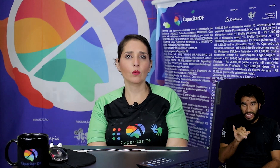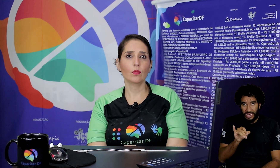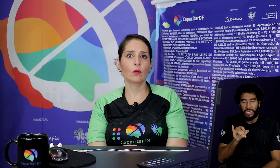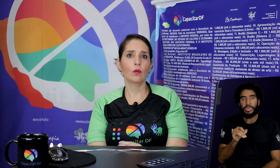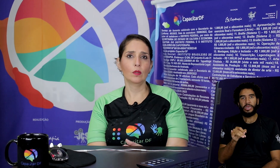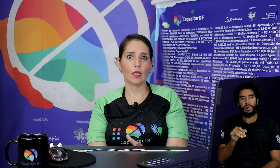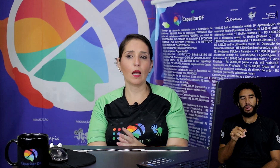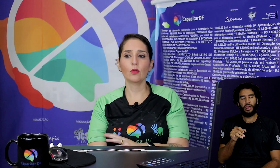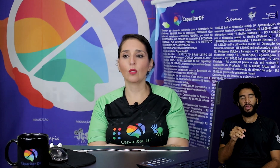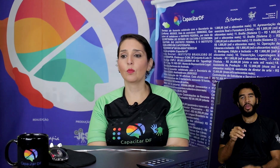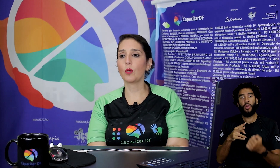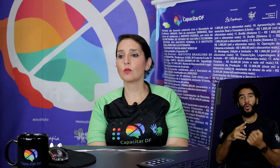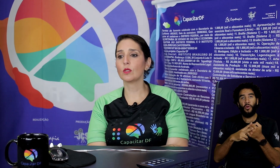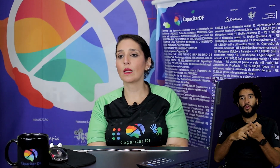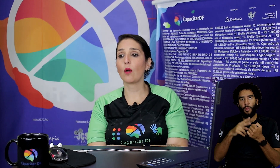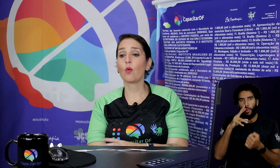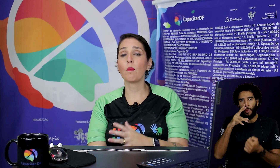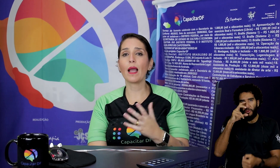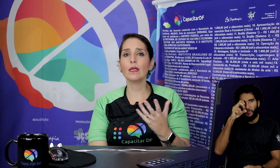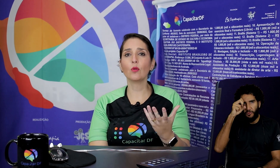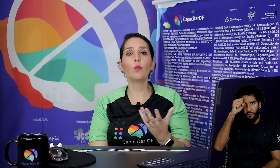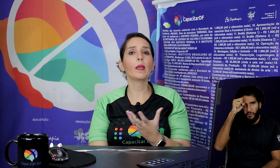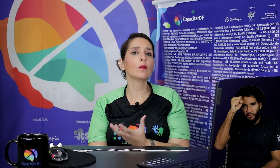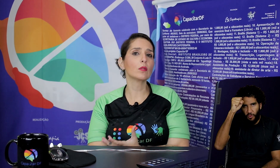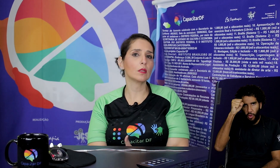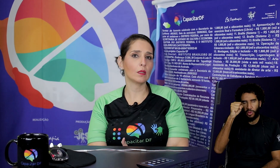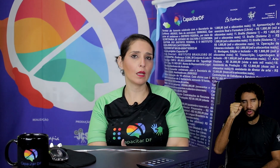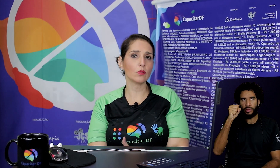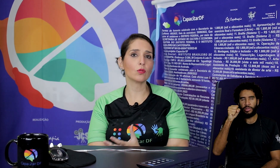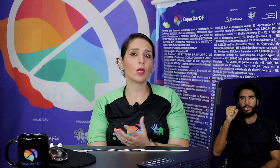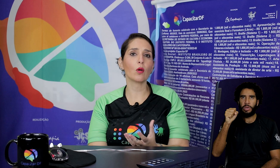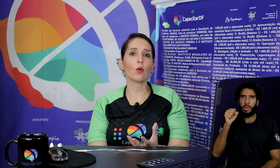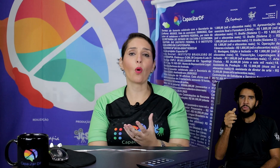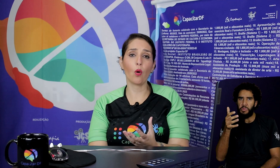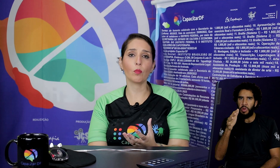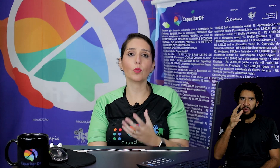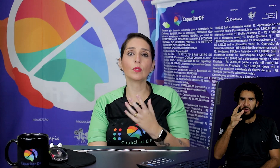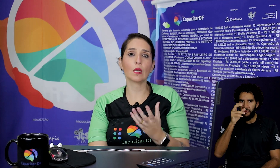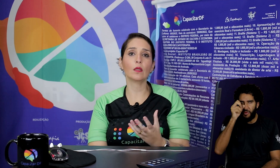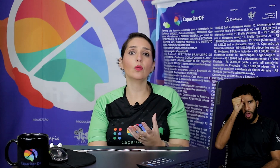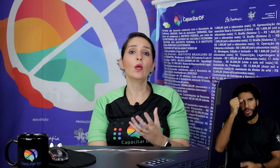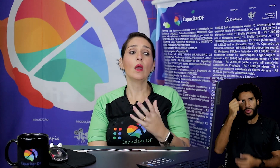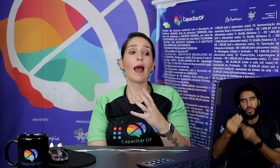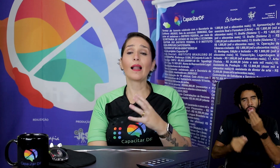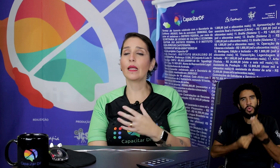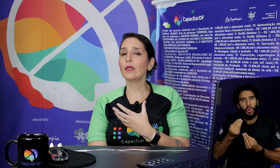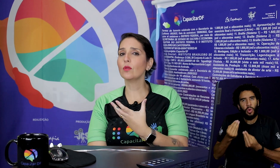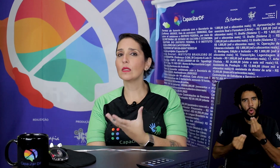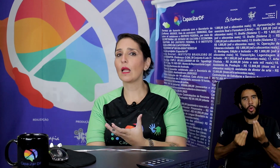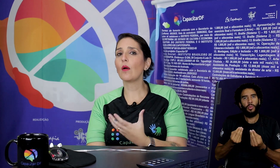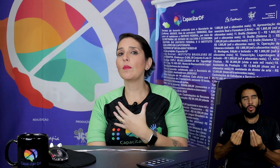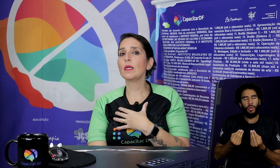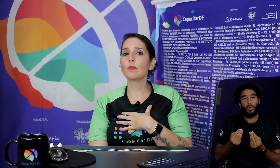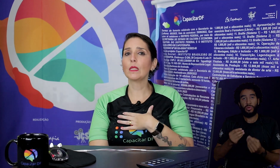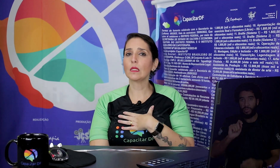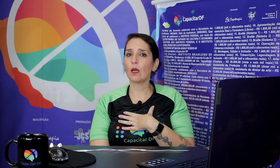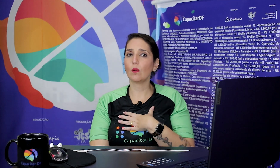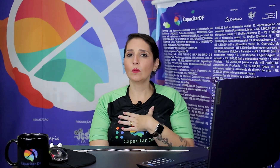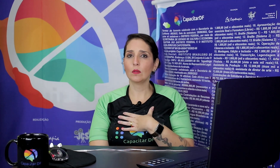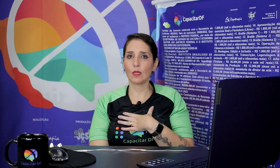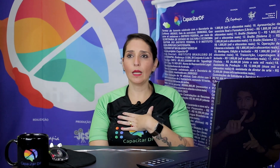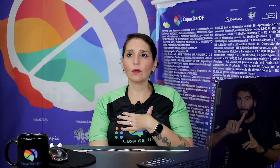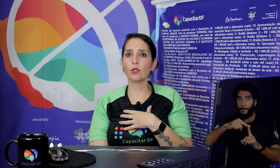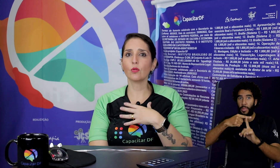intensificação, tá? Então, eu posso mostrar algo mais ou menos intenso como? Usando, além do sinal, a minha